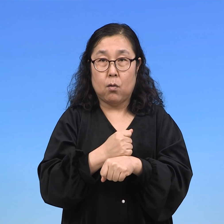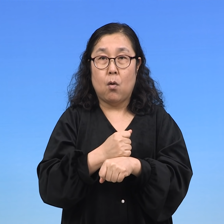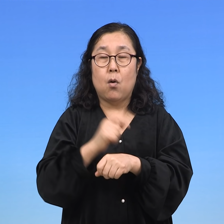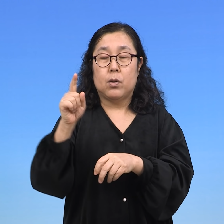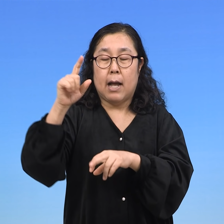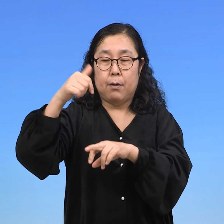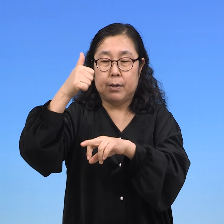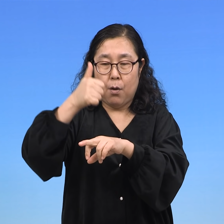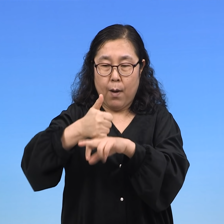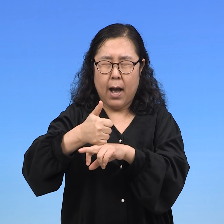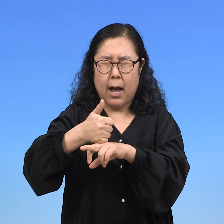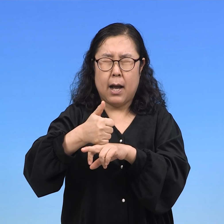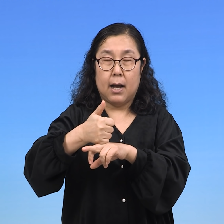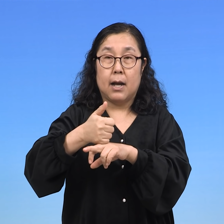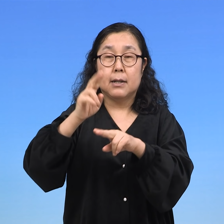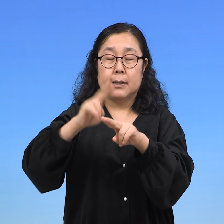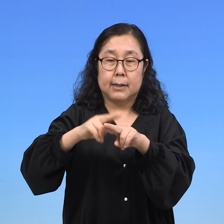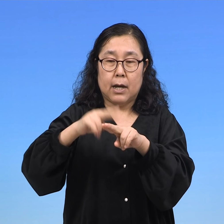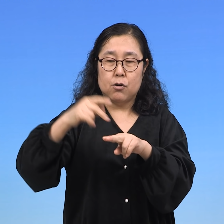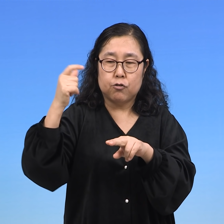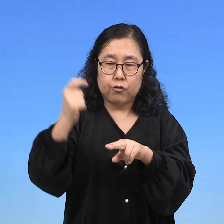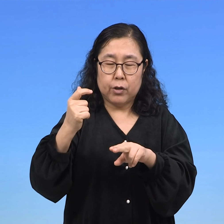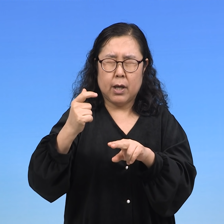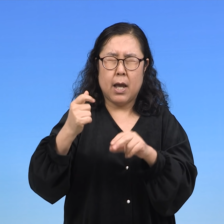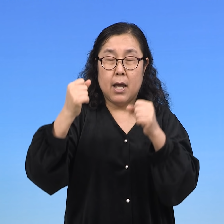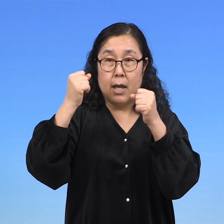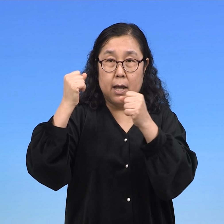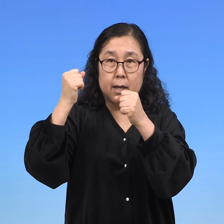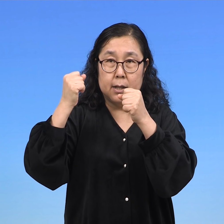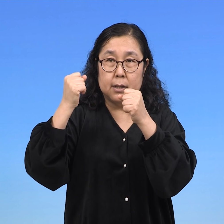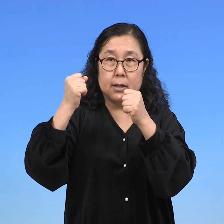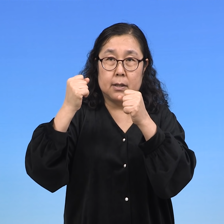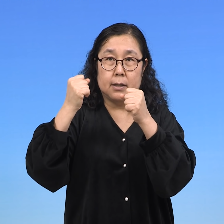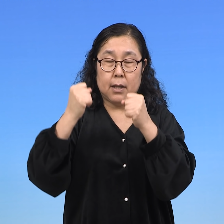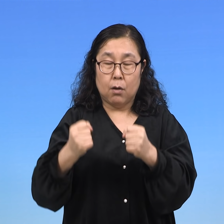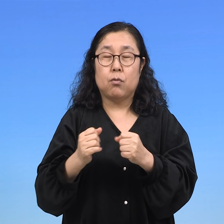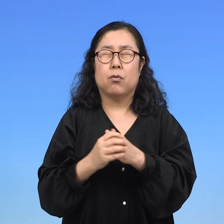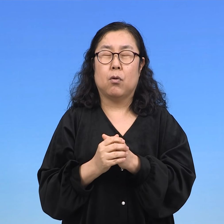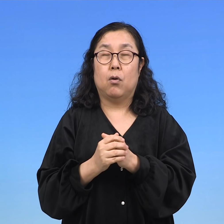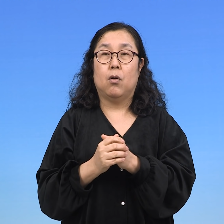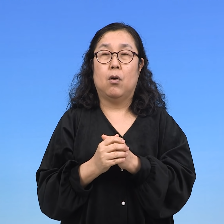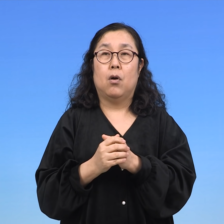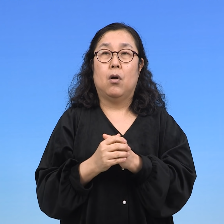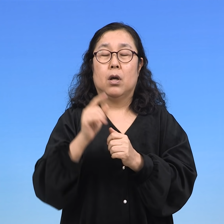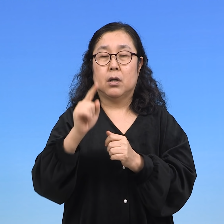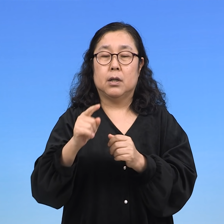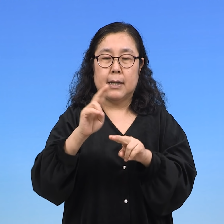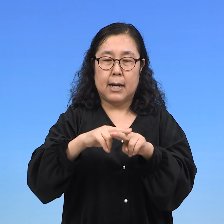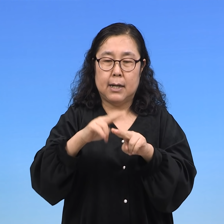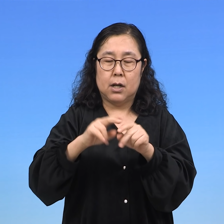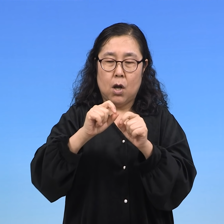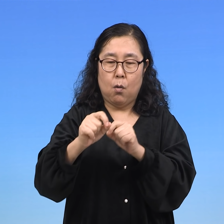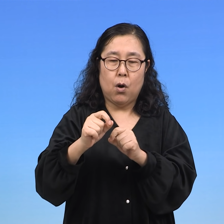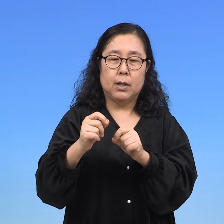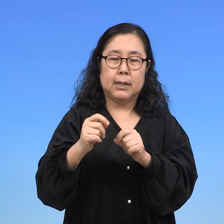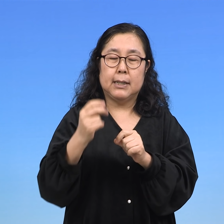나라를 굳게 세우고 지금 이후로 영원히 정의와 공의로 그것을 보존하실 것이라. 누가 이걸